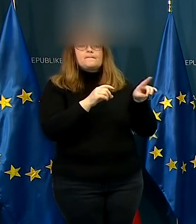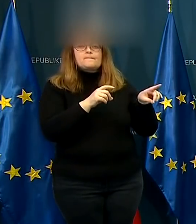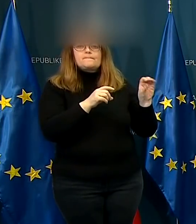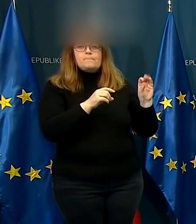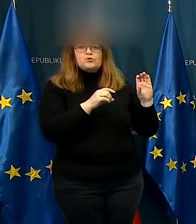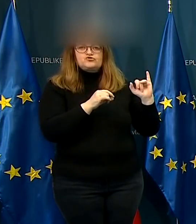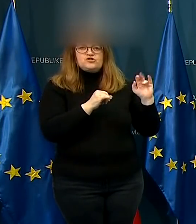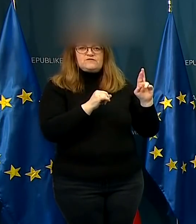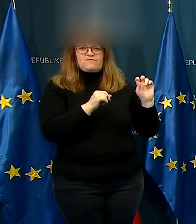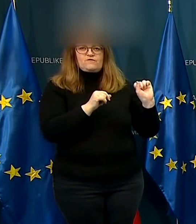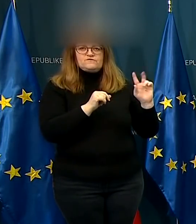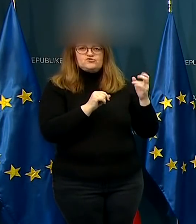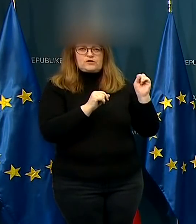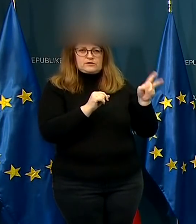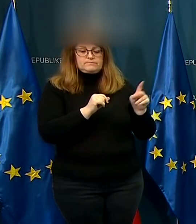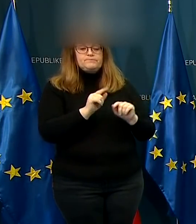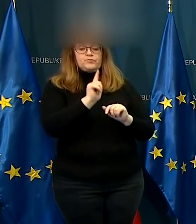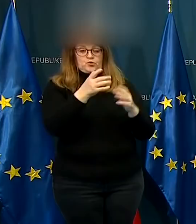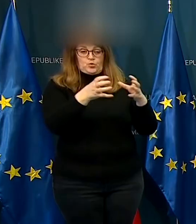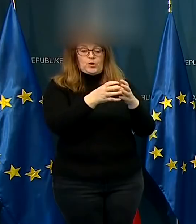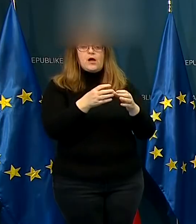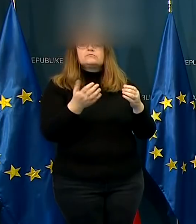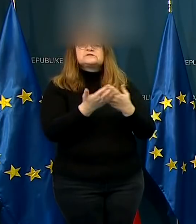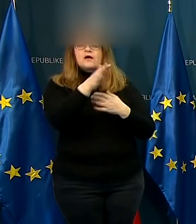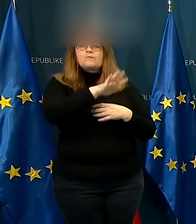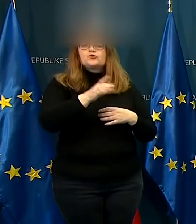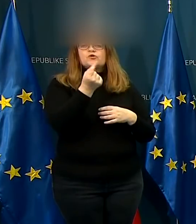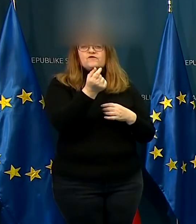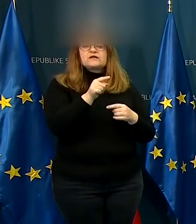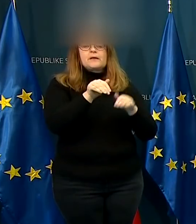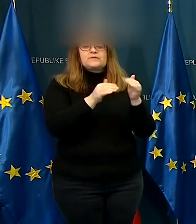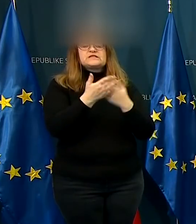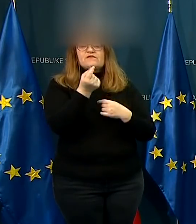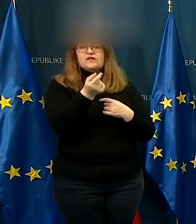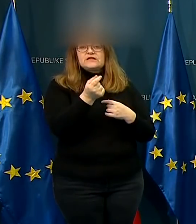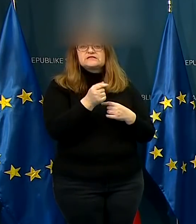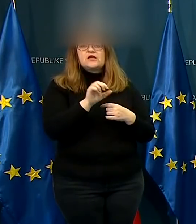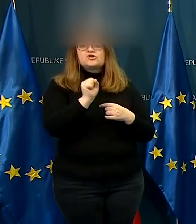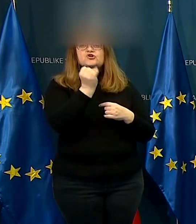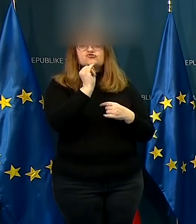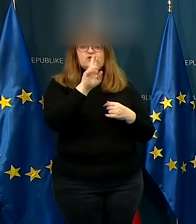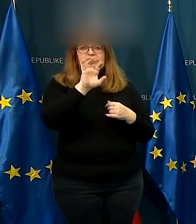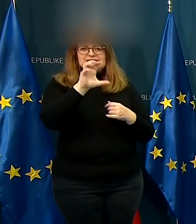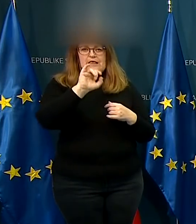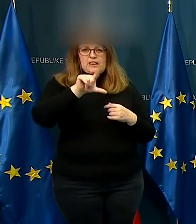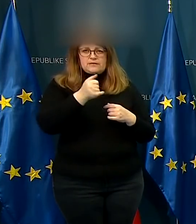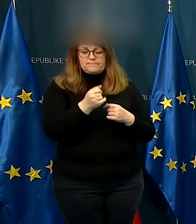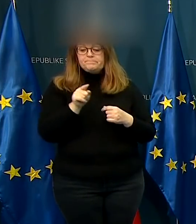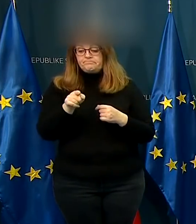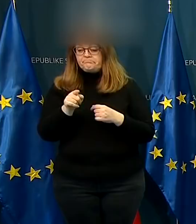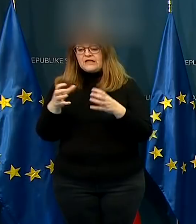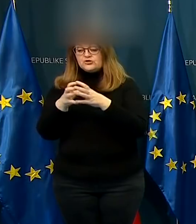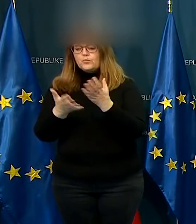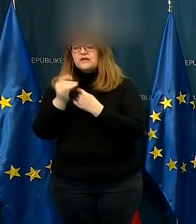Počivalšek. Potem je tukaj skupina za področje financ, ki jo vodi minister za finance Andrej Šircelj. Pa skupina